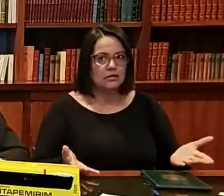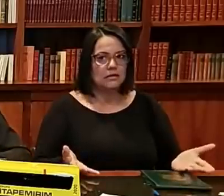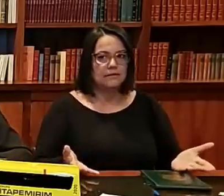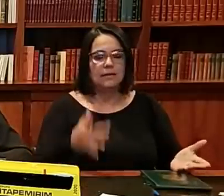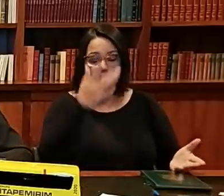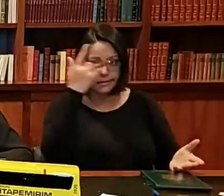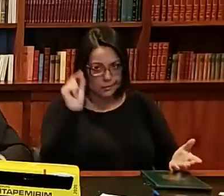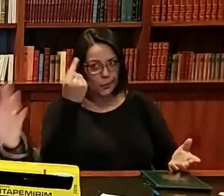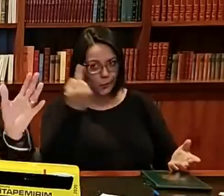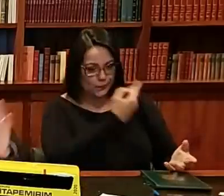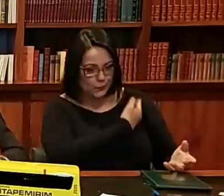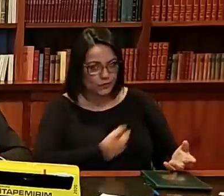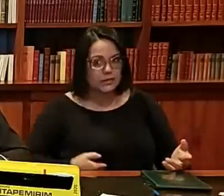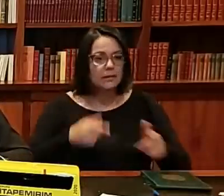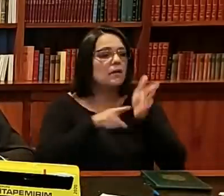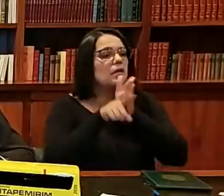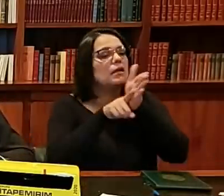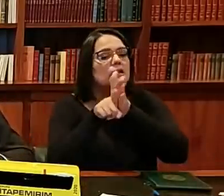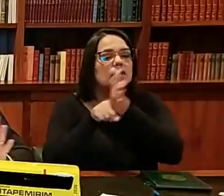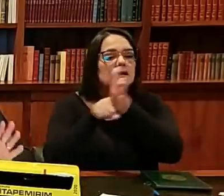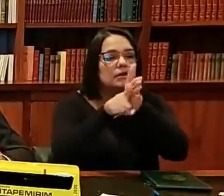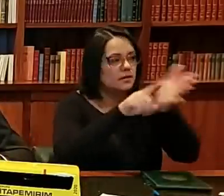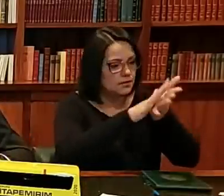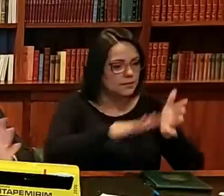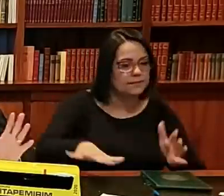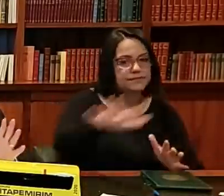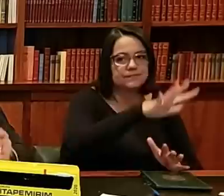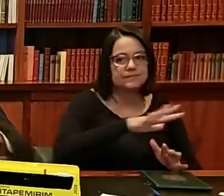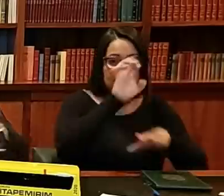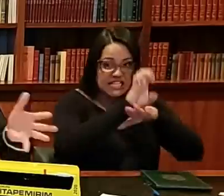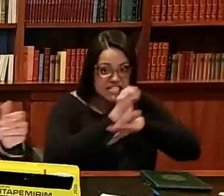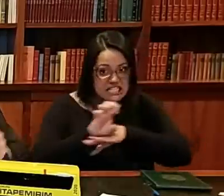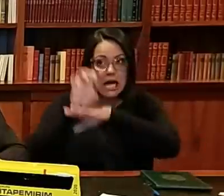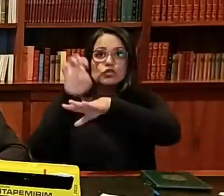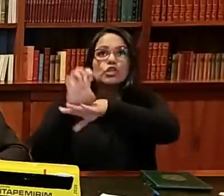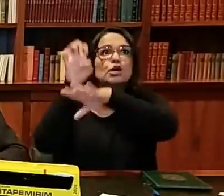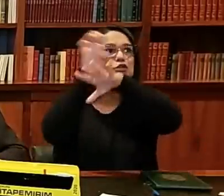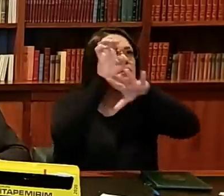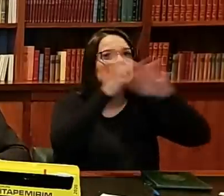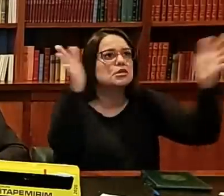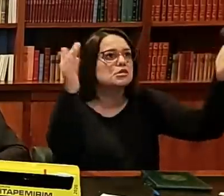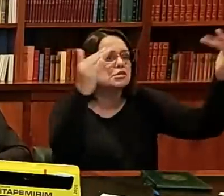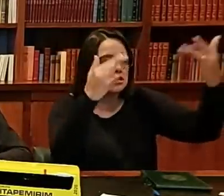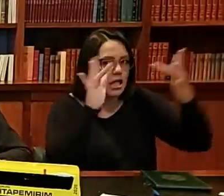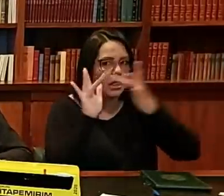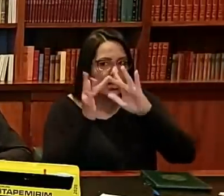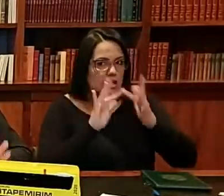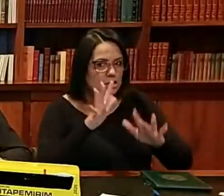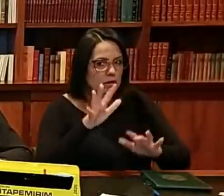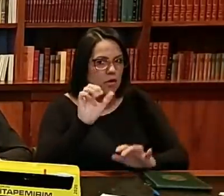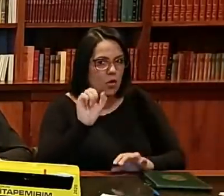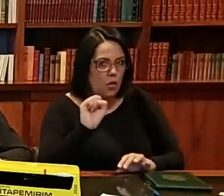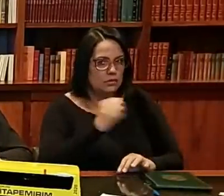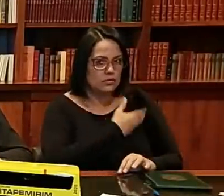buscando maioria no cenário estadual, né? Por estados. Já conseguiu, acho que uns